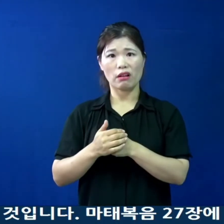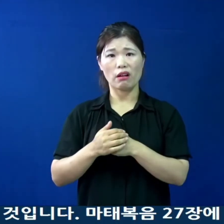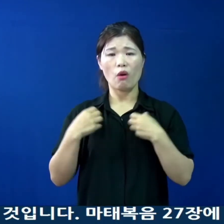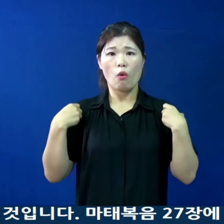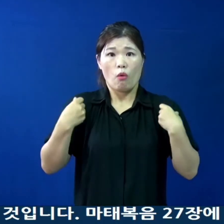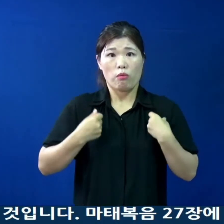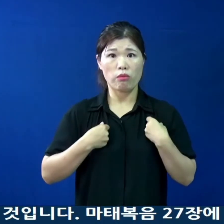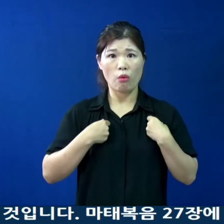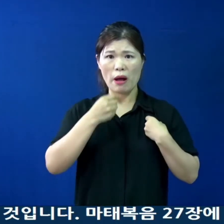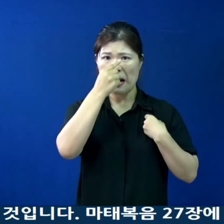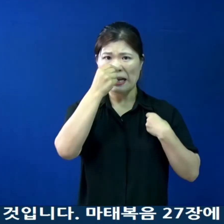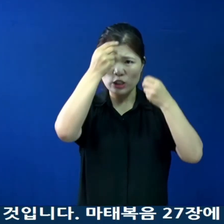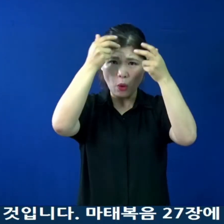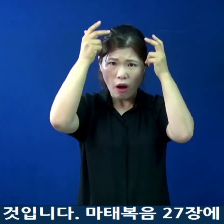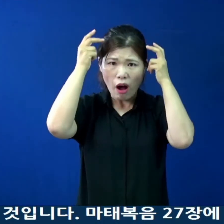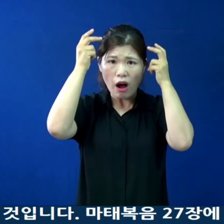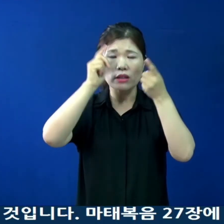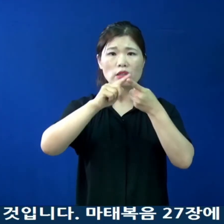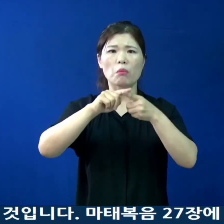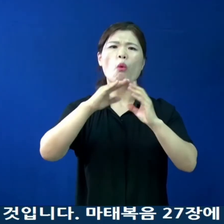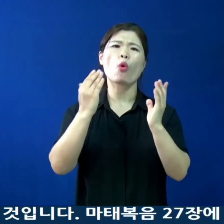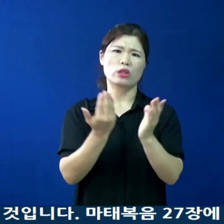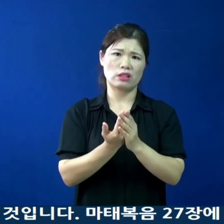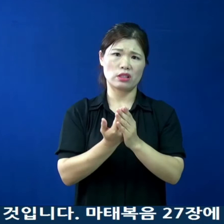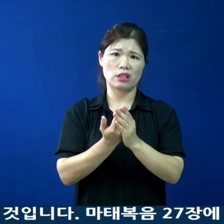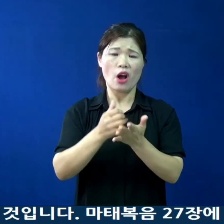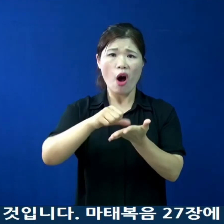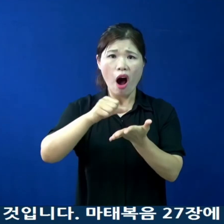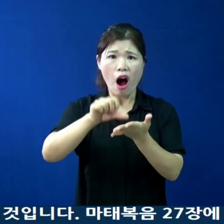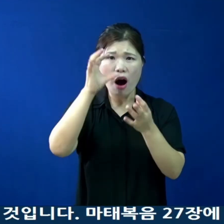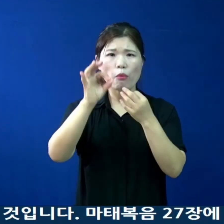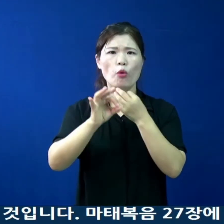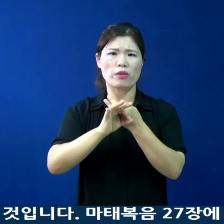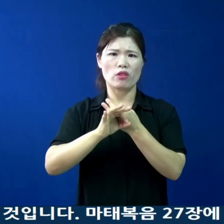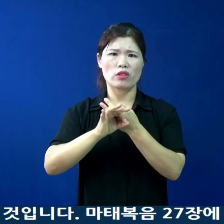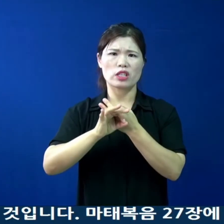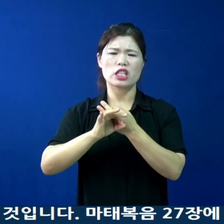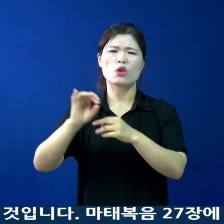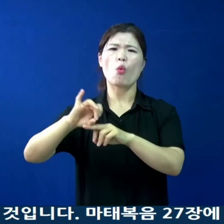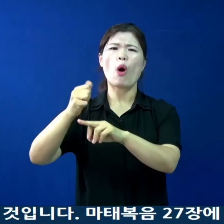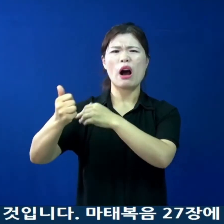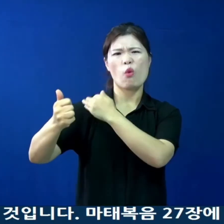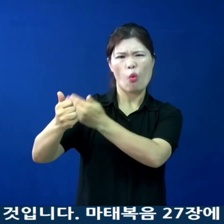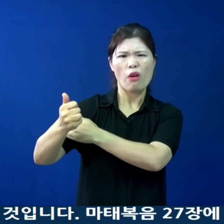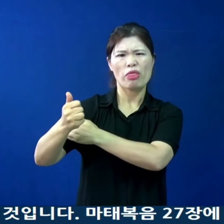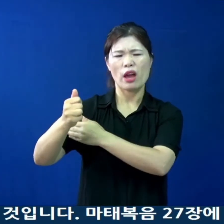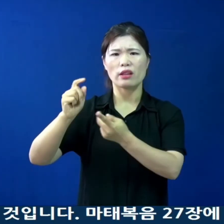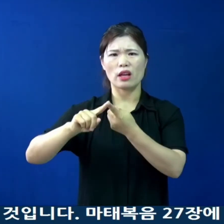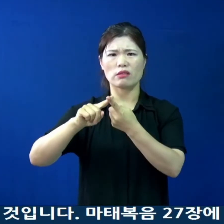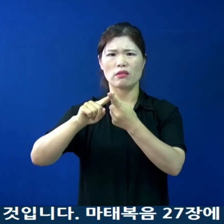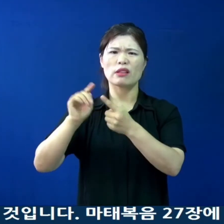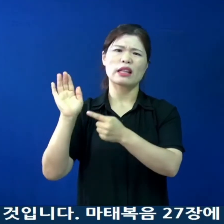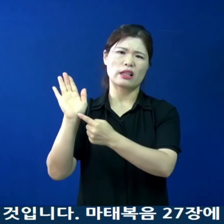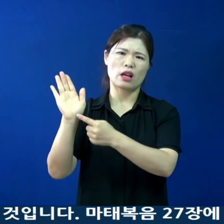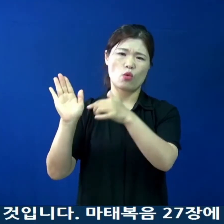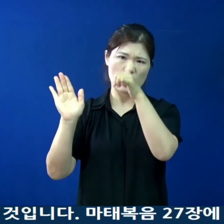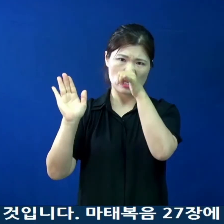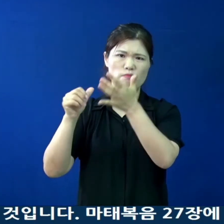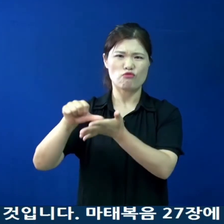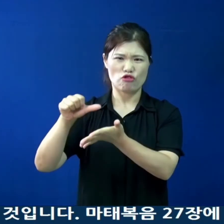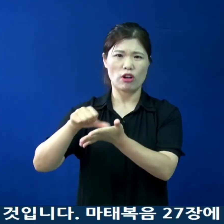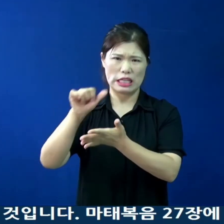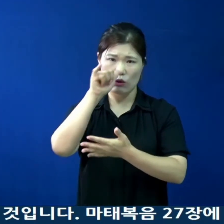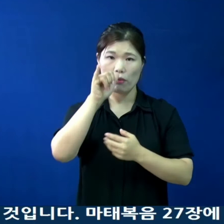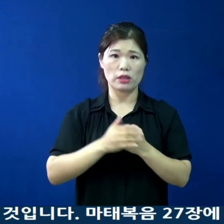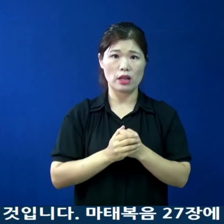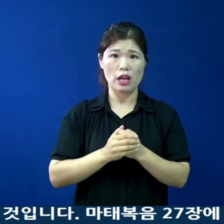갈대는 모두 왕권을 상징하며 희롱의 대상이 되는 장면들의 물건들입니다.